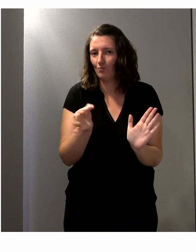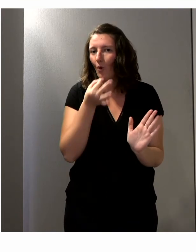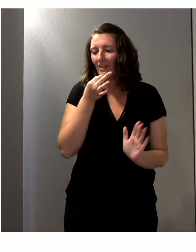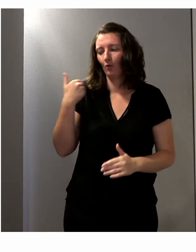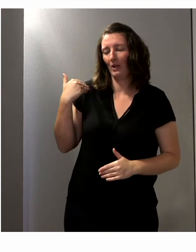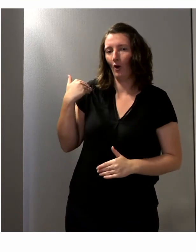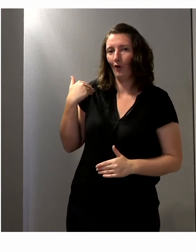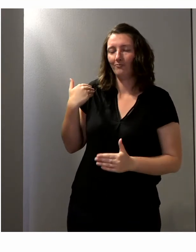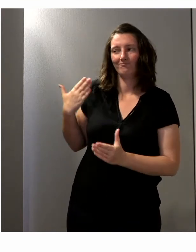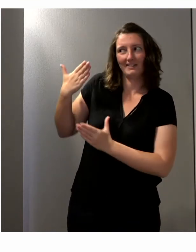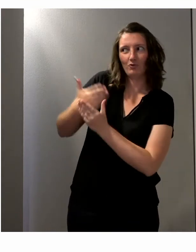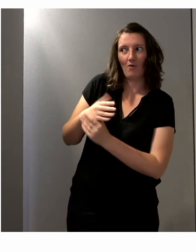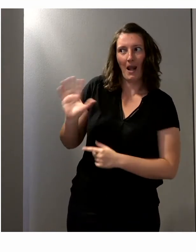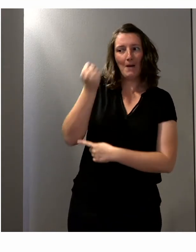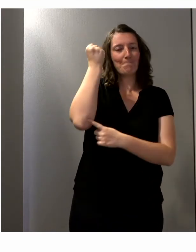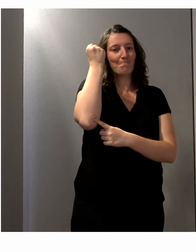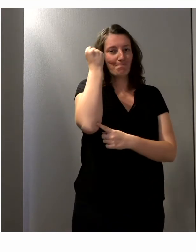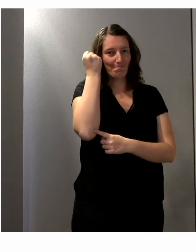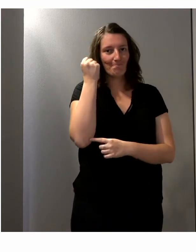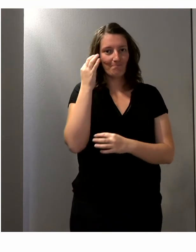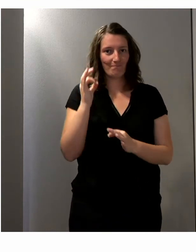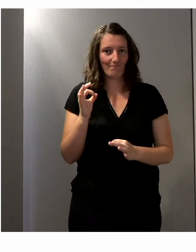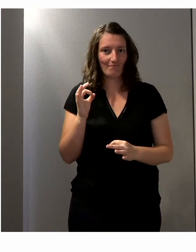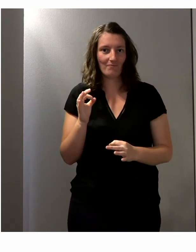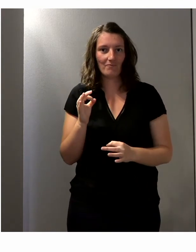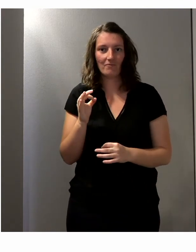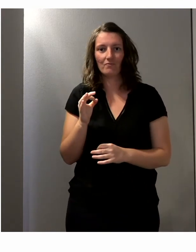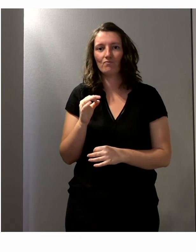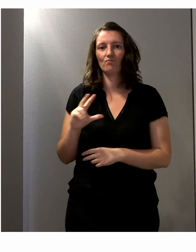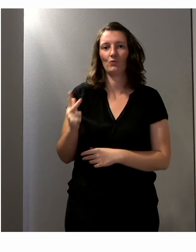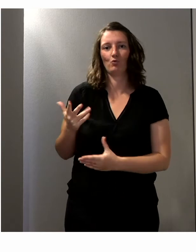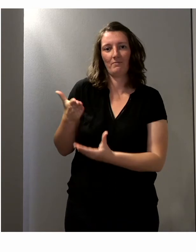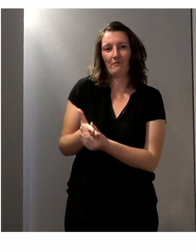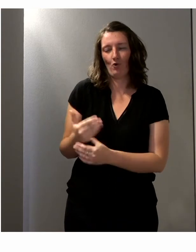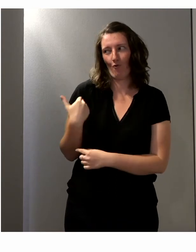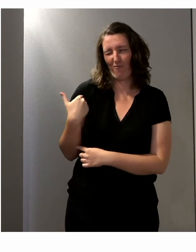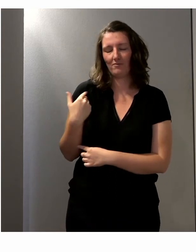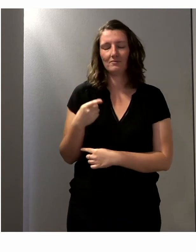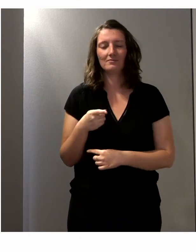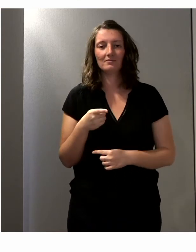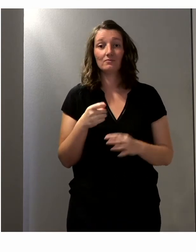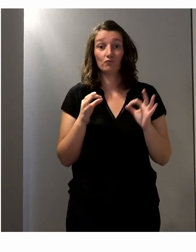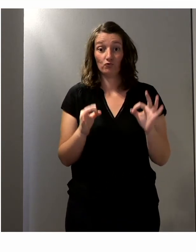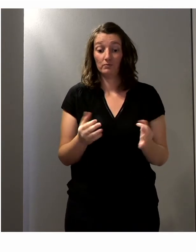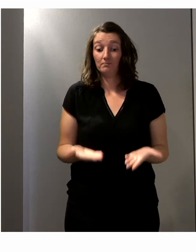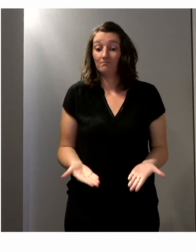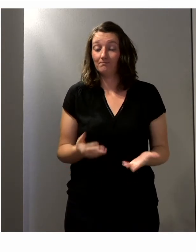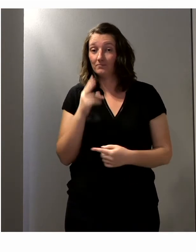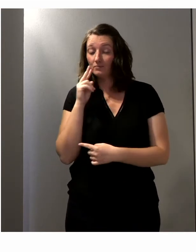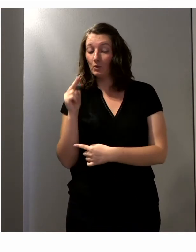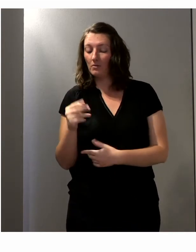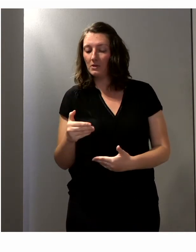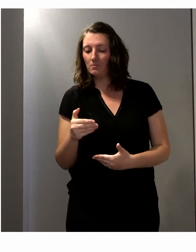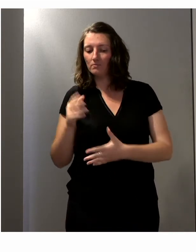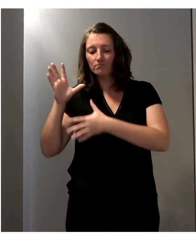par rapport à ce que disait Maître Guburu tout à l'heure. Cette approche,